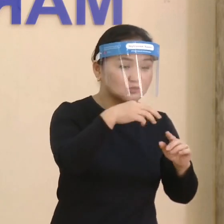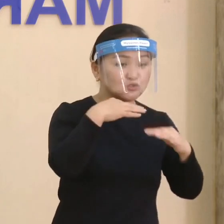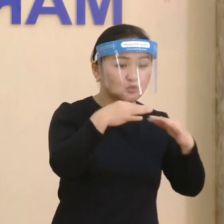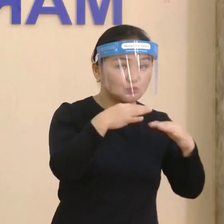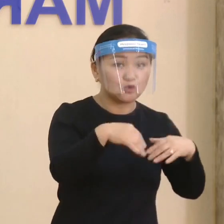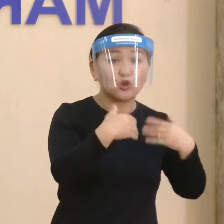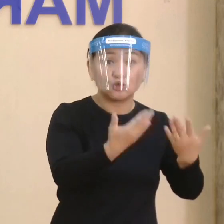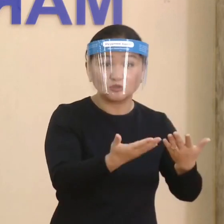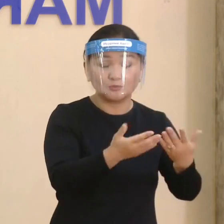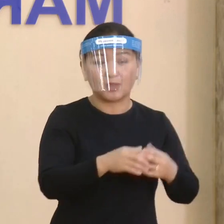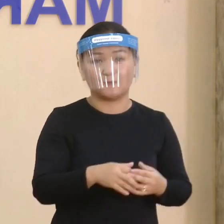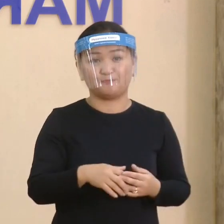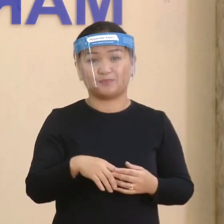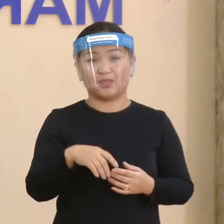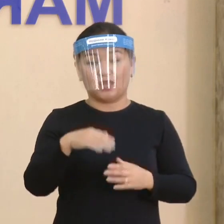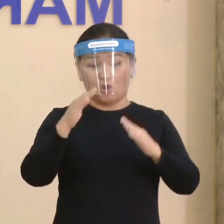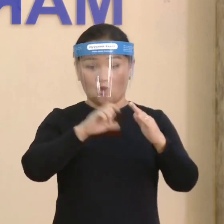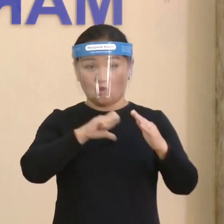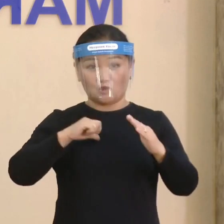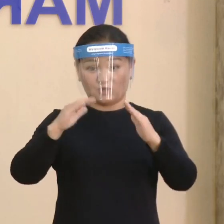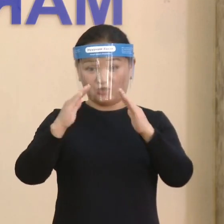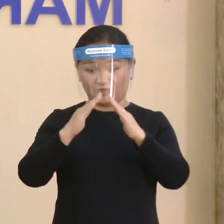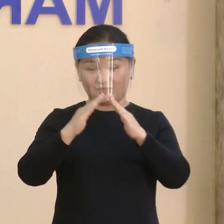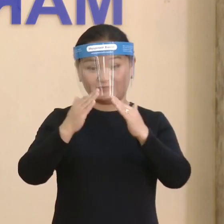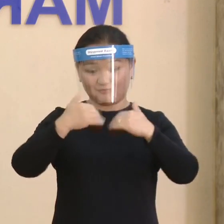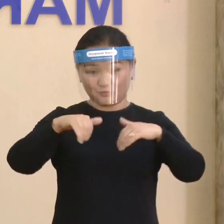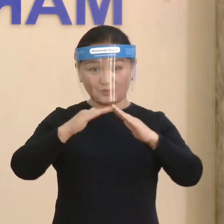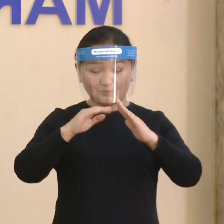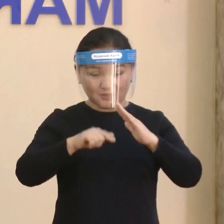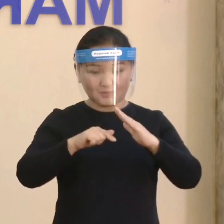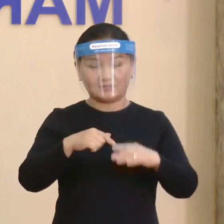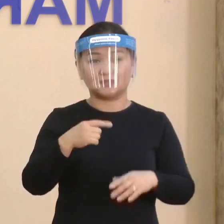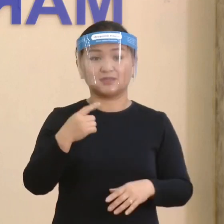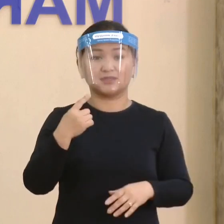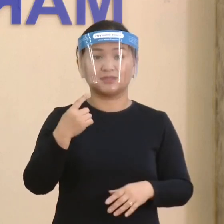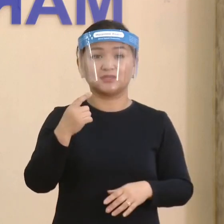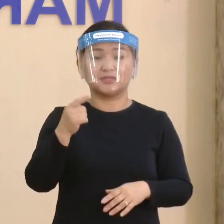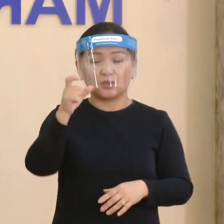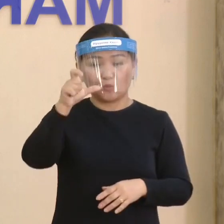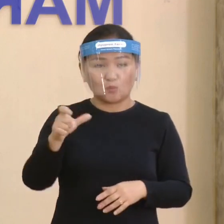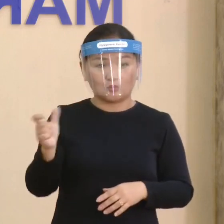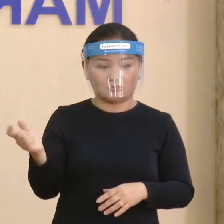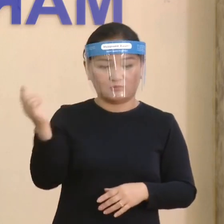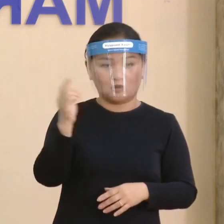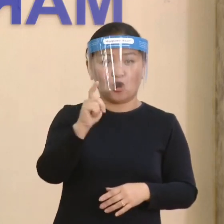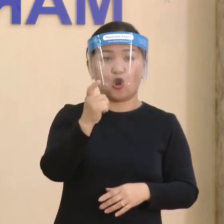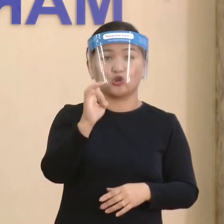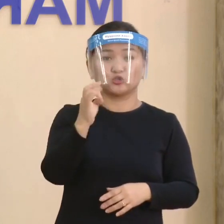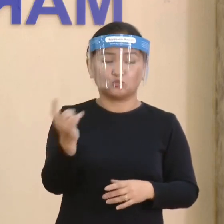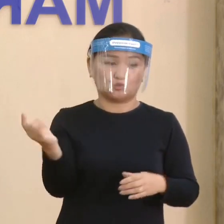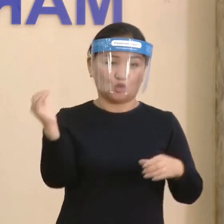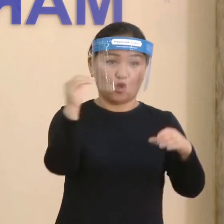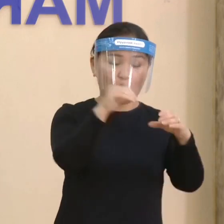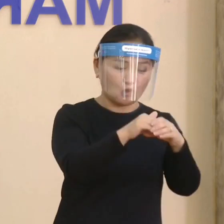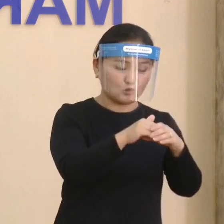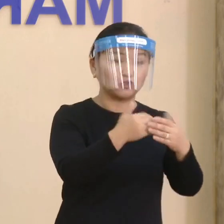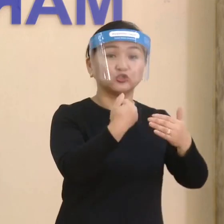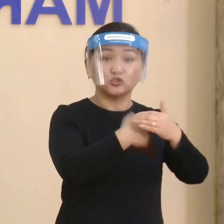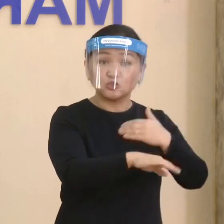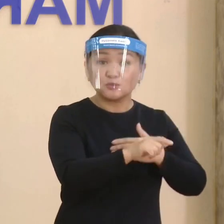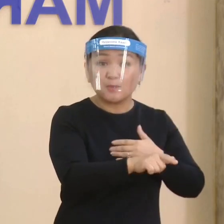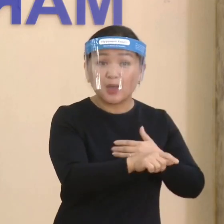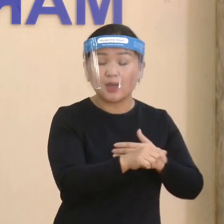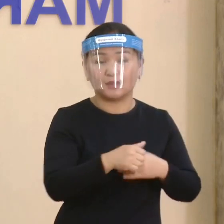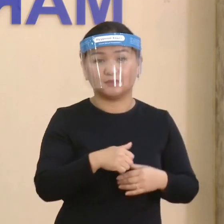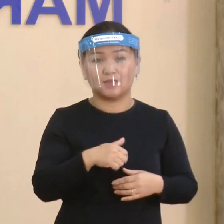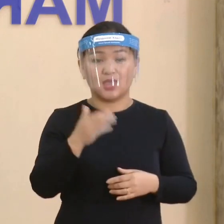тусгаарлалтаас нэг иргэн халдвар төвчин судлалын үндэсний төвд ирж төрсөн. За энэ кесрүмс заслаар хожуу анхны жирэмсэн эмэгтэйд